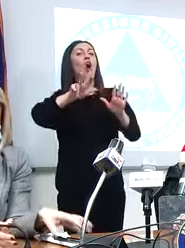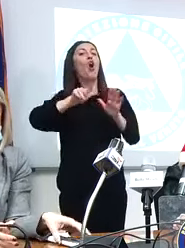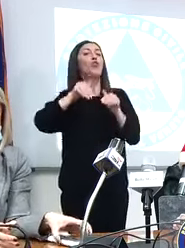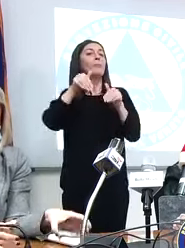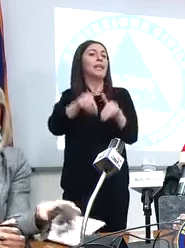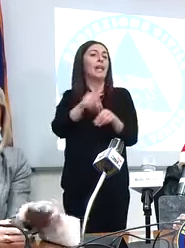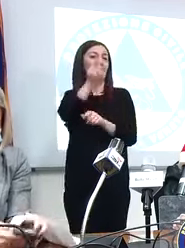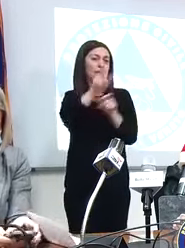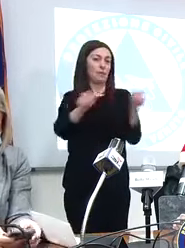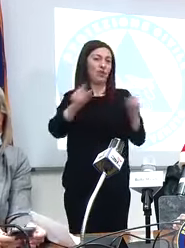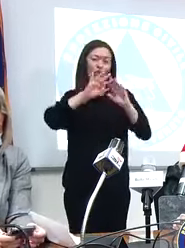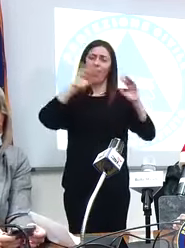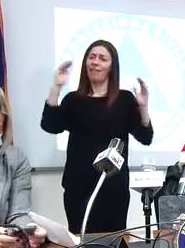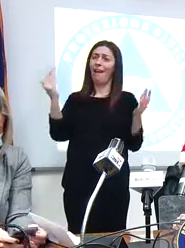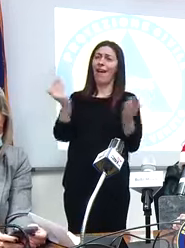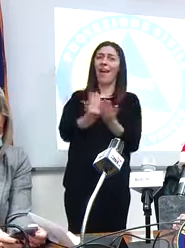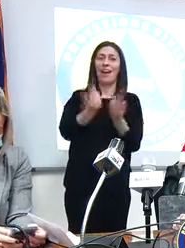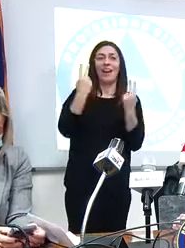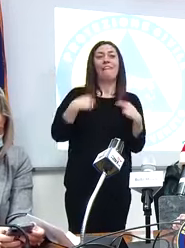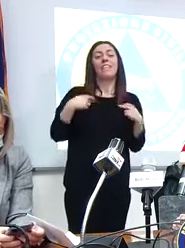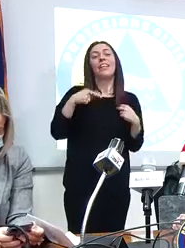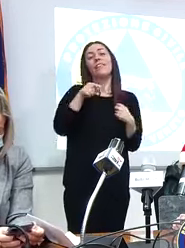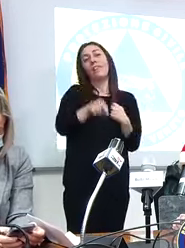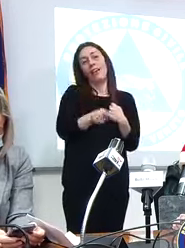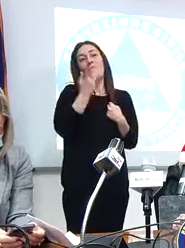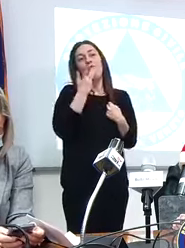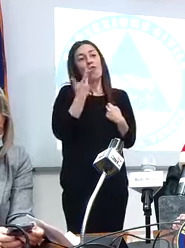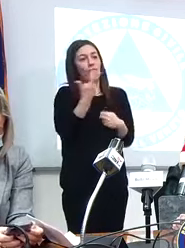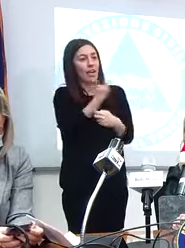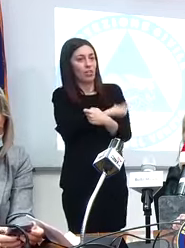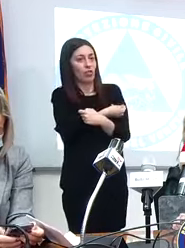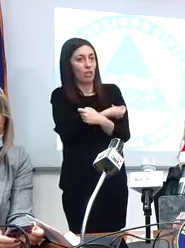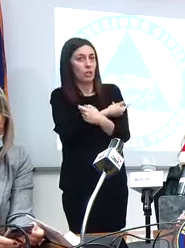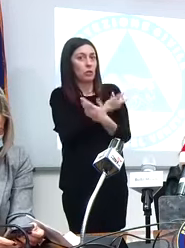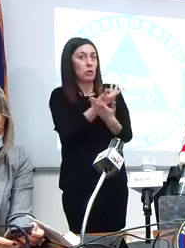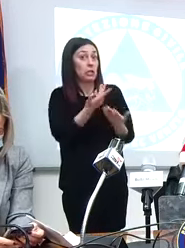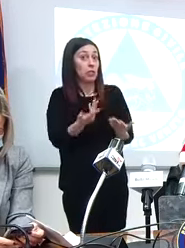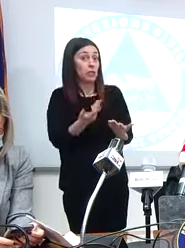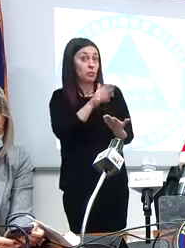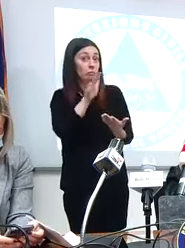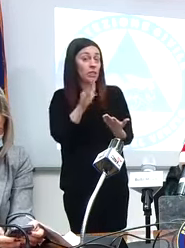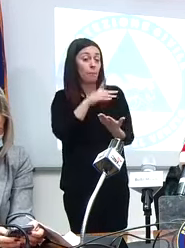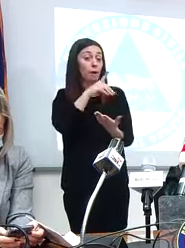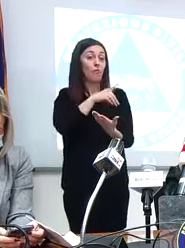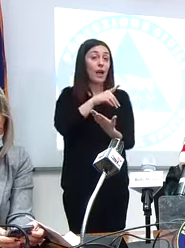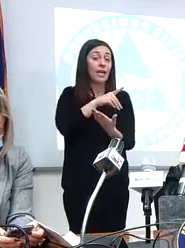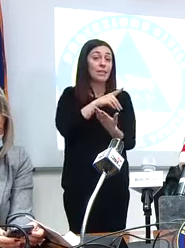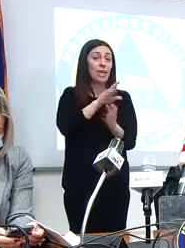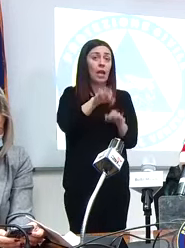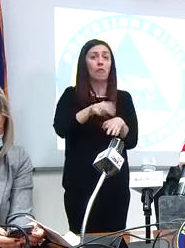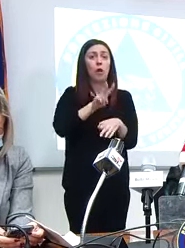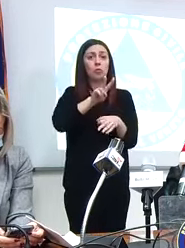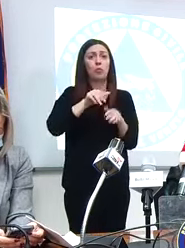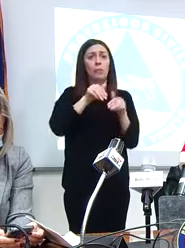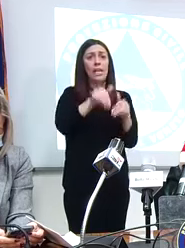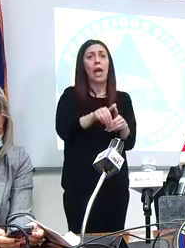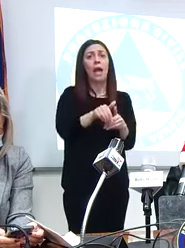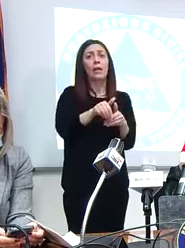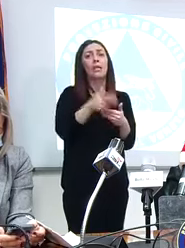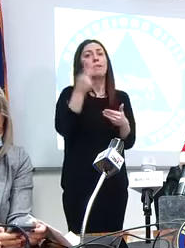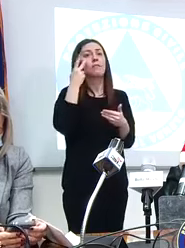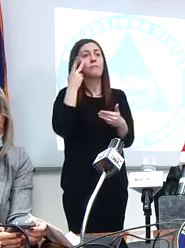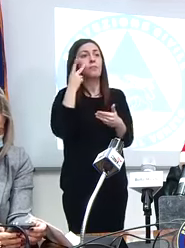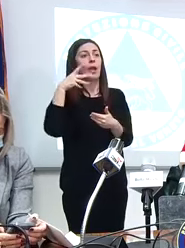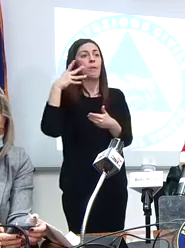questo pianeta e i vaccini in produzione in questo momento mi pare siano... Se Pfizer ce la farà, arriverà a 2 miliardi e poi quello che riuscirà a